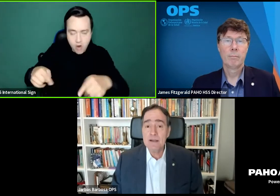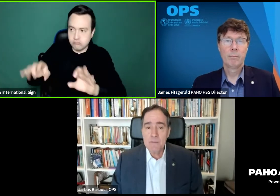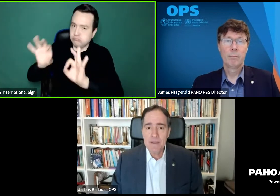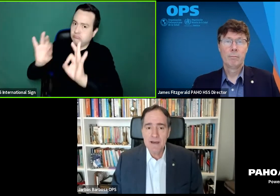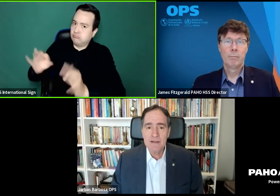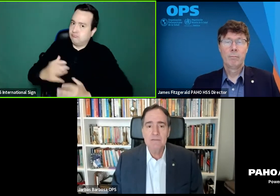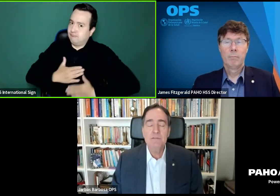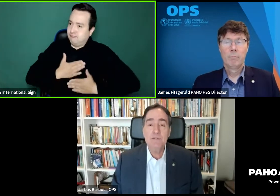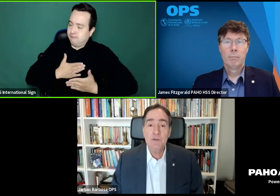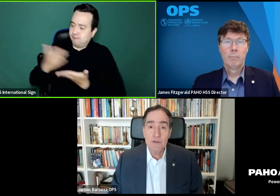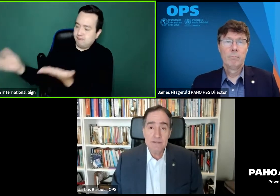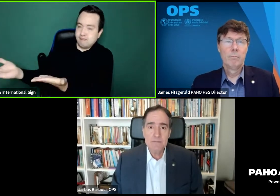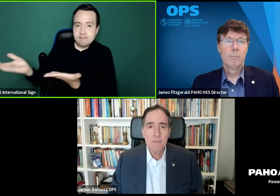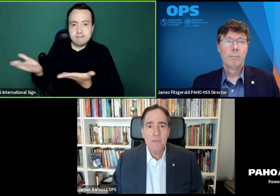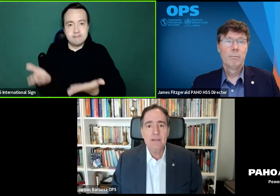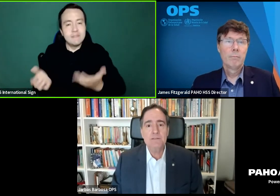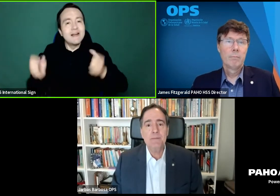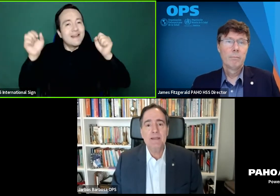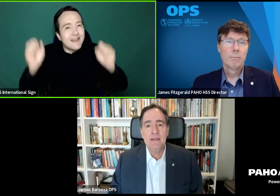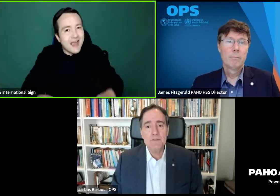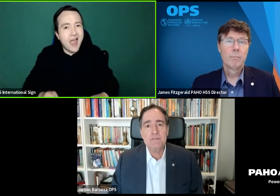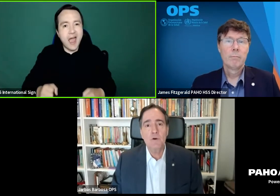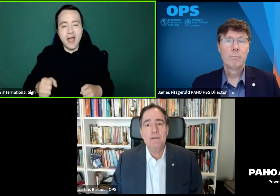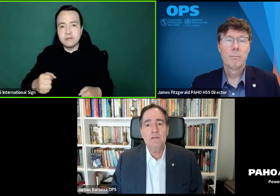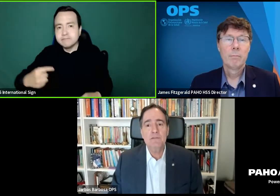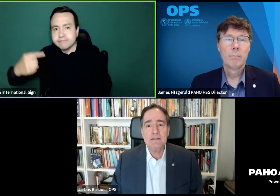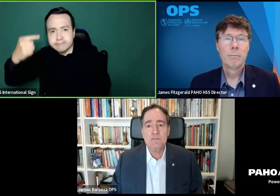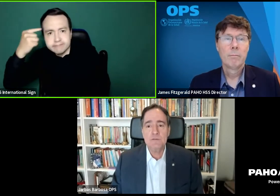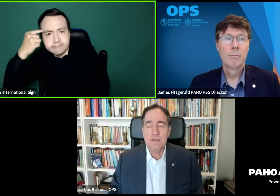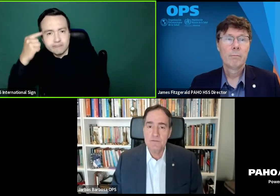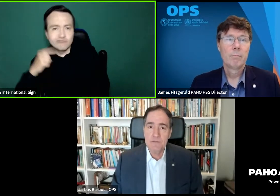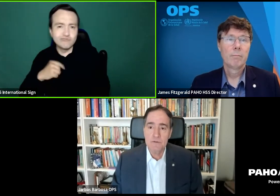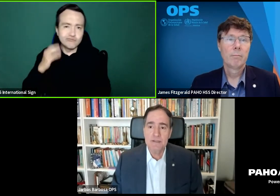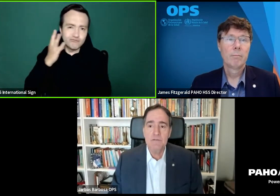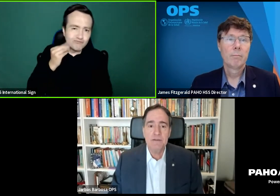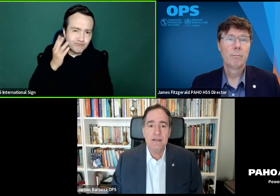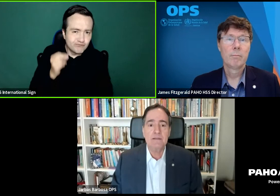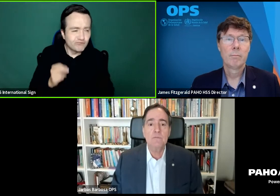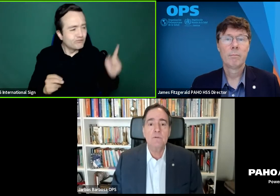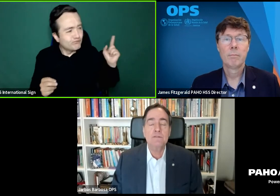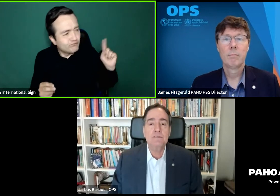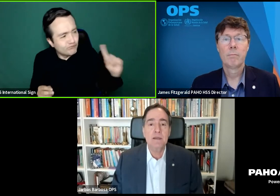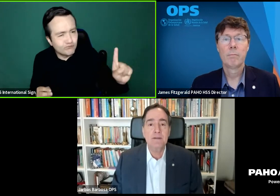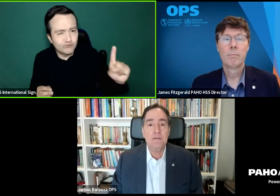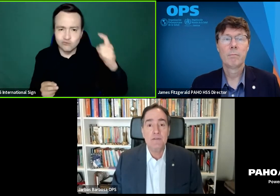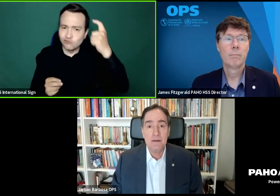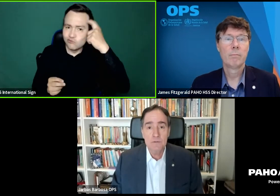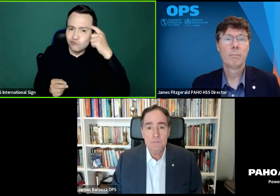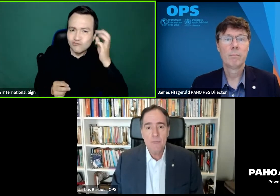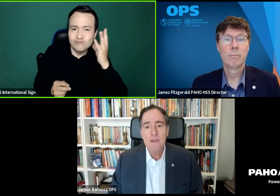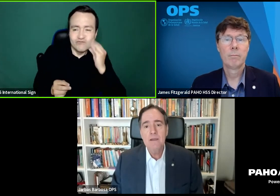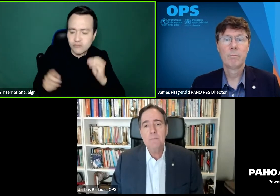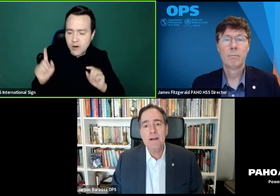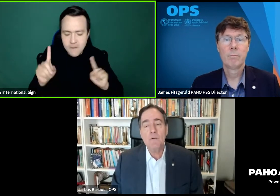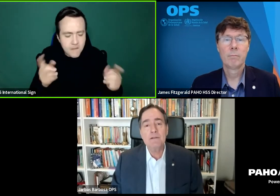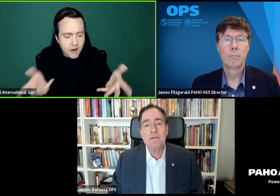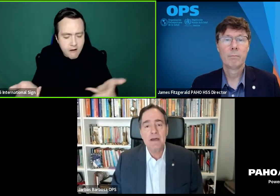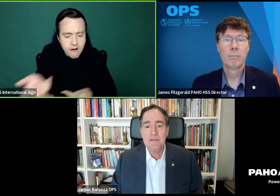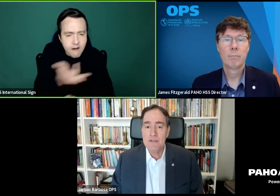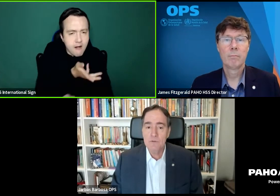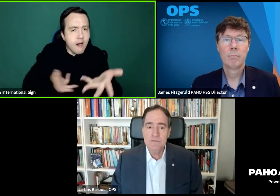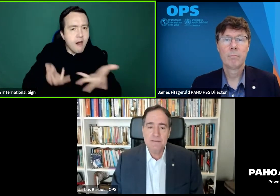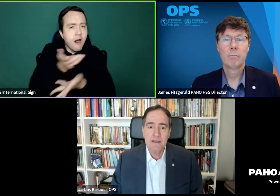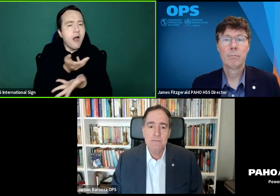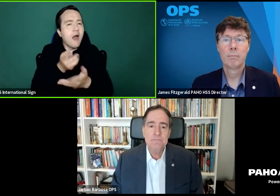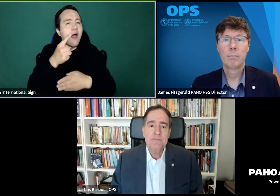para intercambiar visiones y experiencias sobre diversos desafíos que enfrentan los sistemas de salud para alcanzar